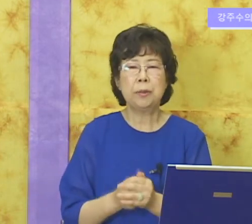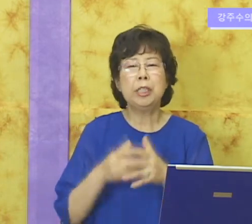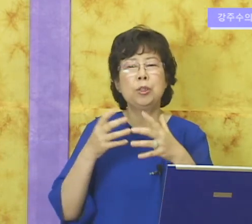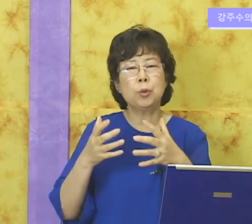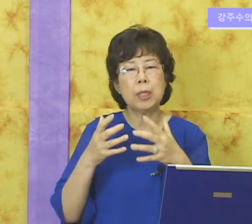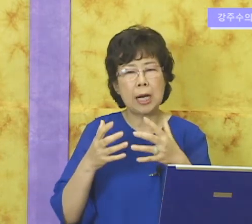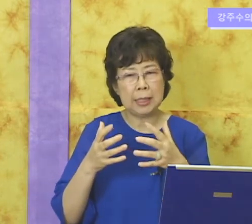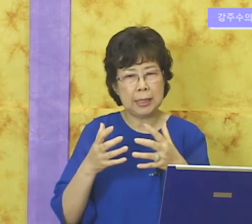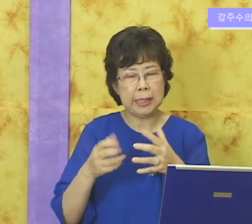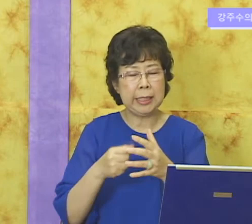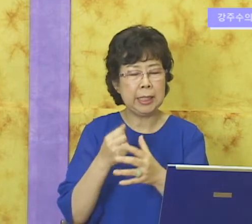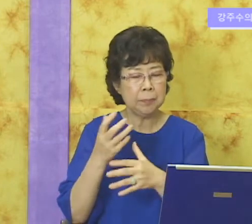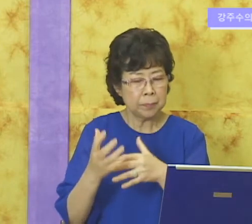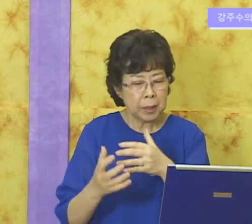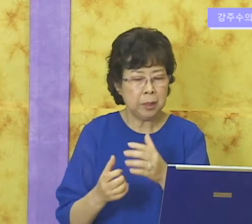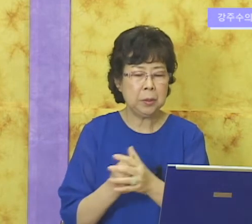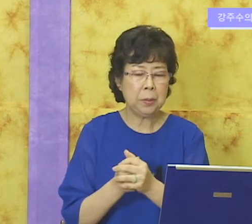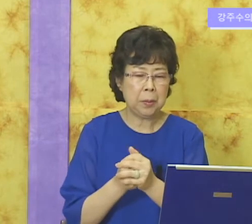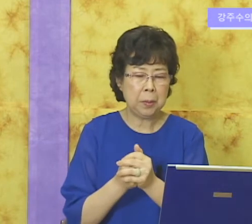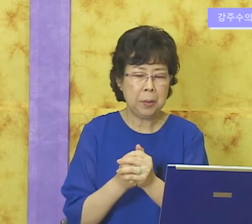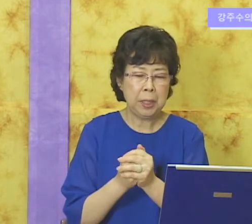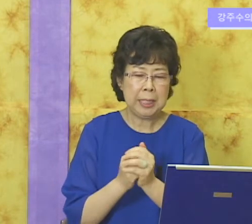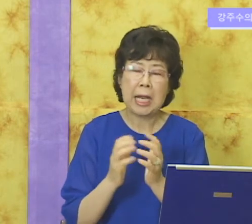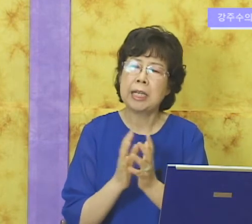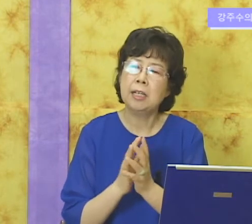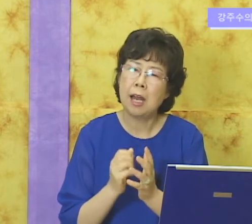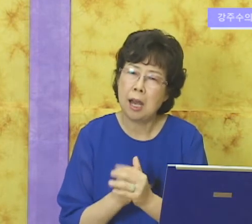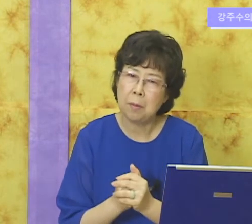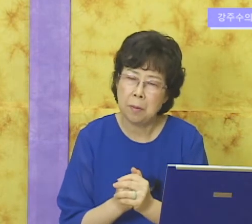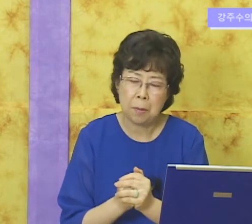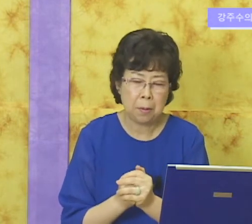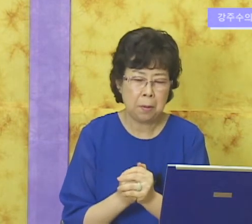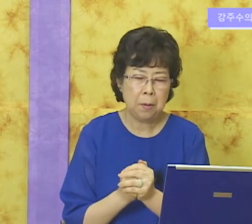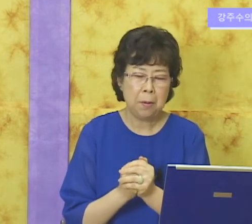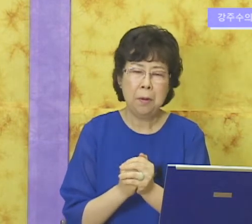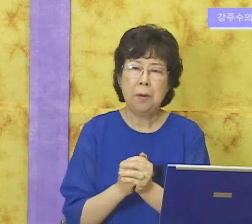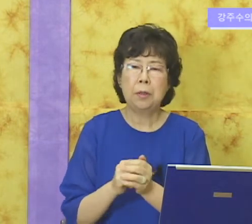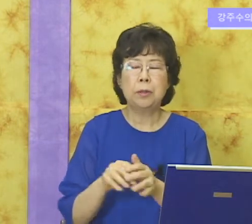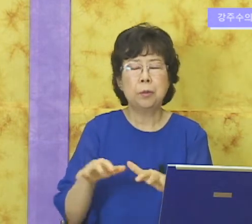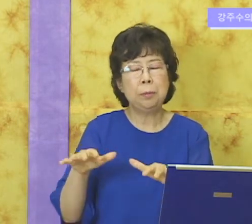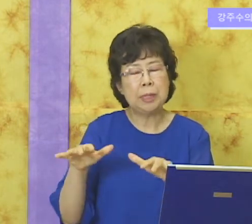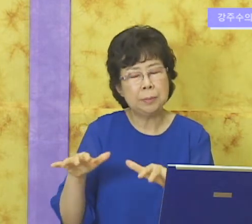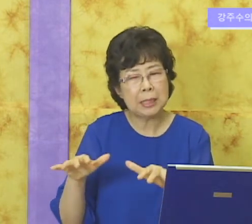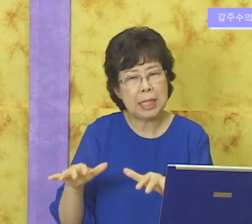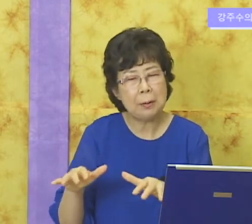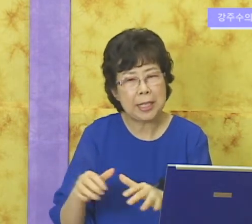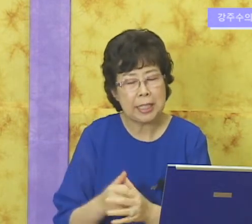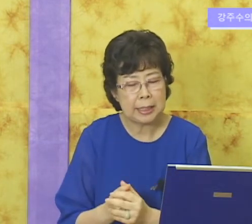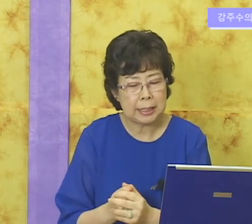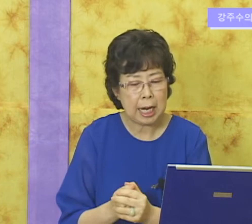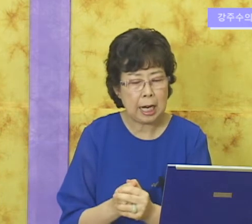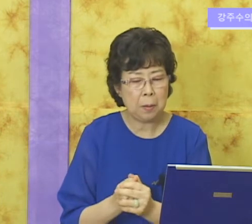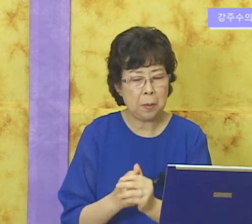이 수어라는 이 언어로 이야기를 하고 그리고 또 비슷비슷한 환경에서